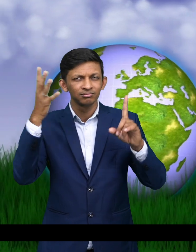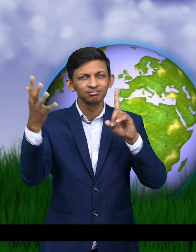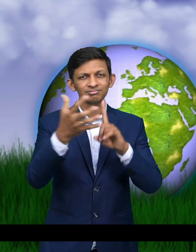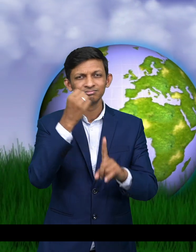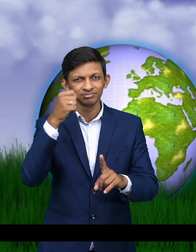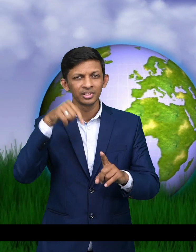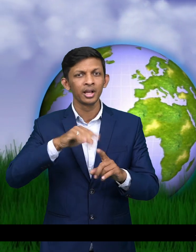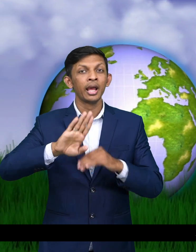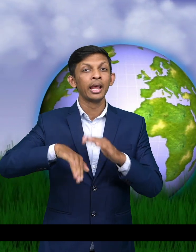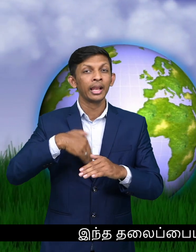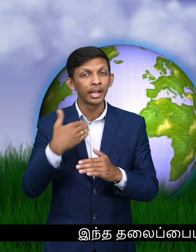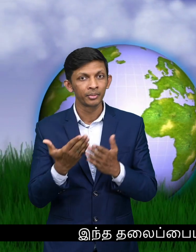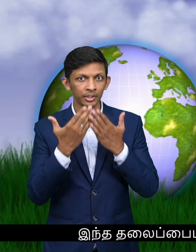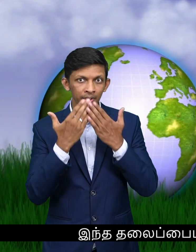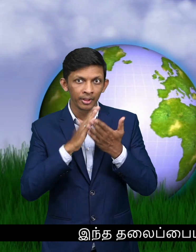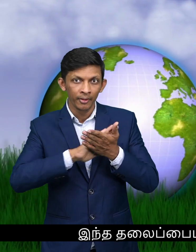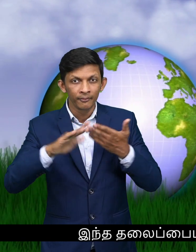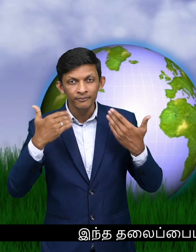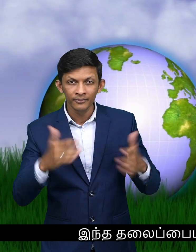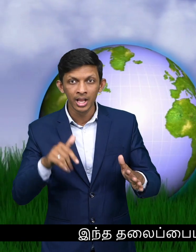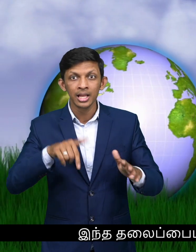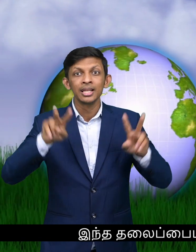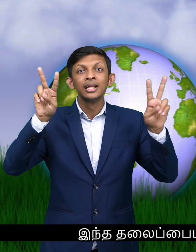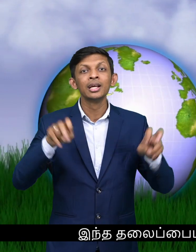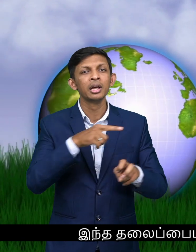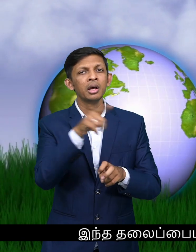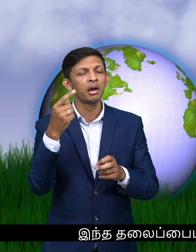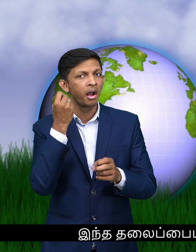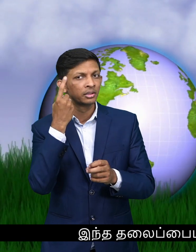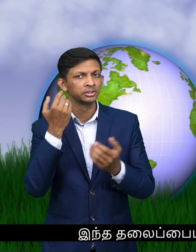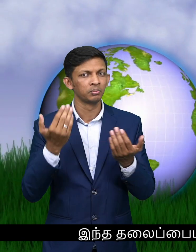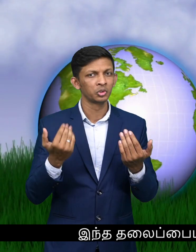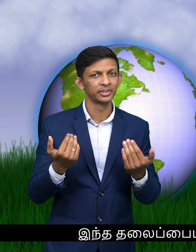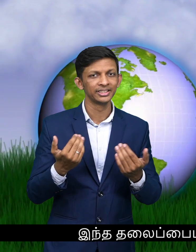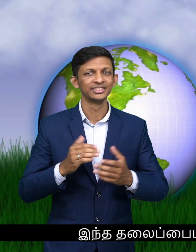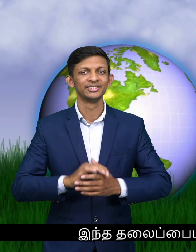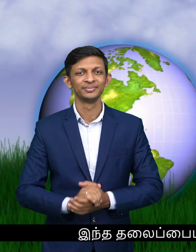கற்றுக்கொள்வீர்கள். இந்த தலைப்பை படித்த பிறகு நீங்கள் புரிந்து கொள்ள முடியும்.